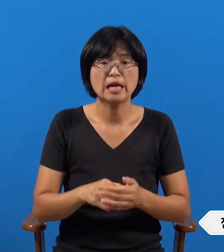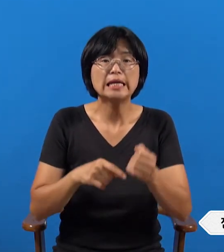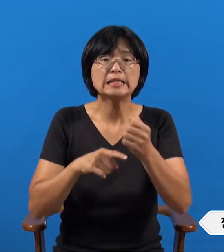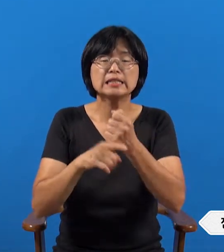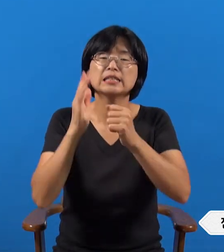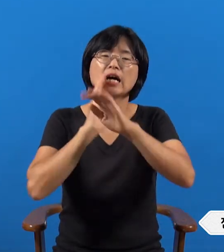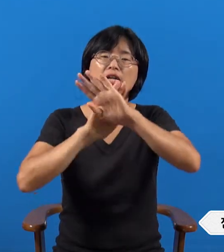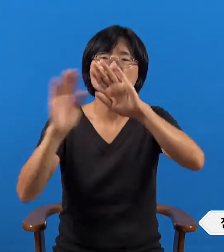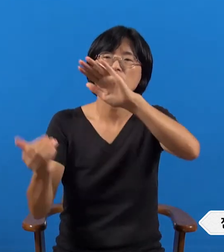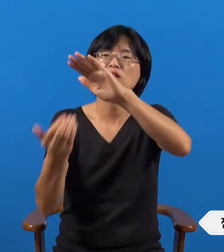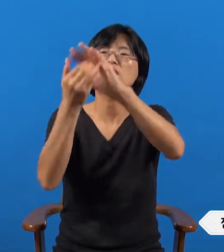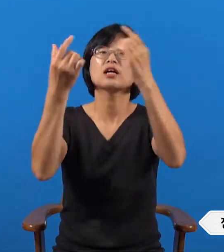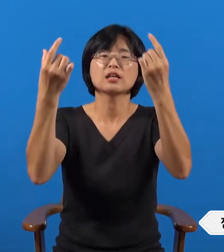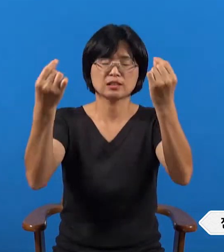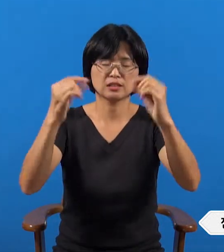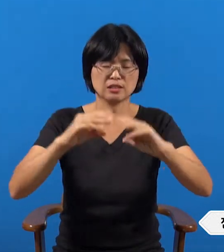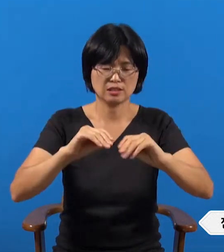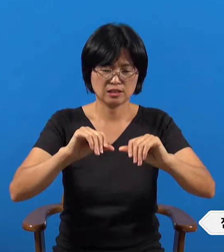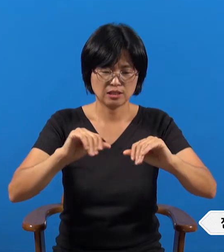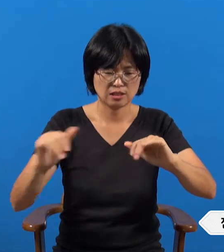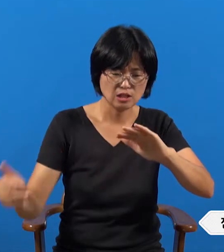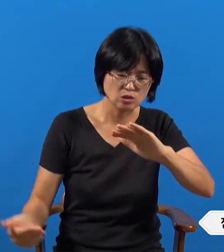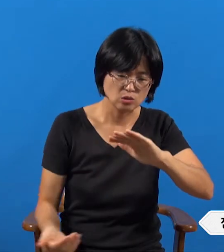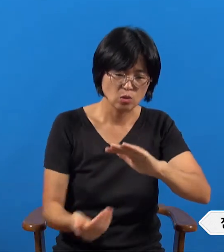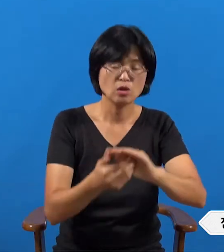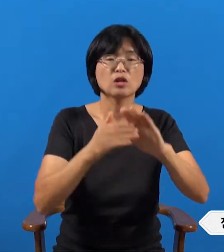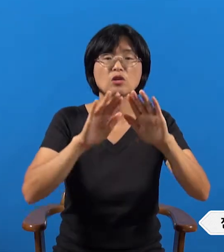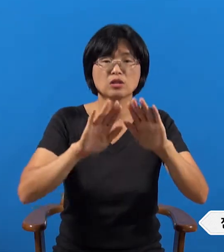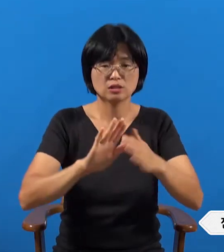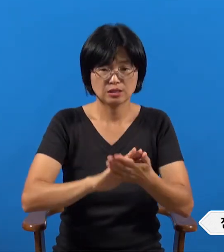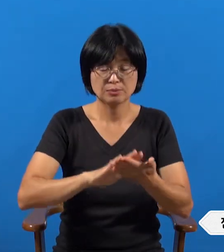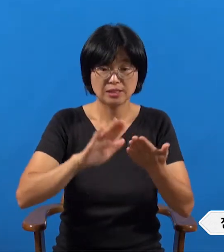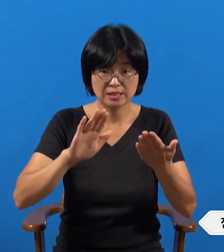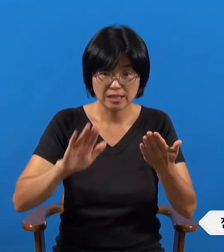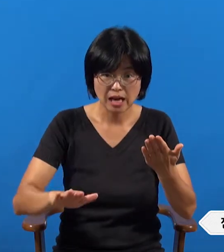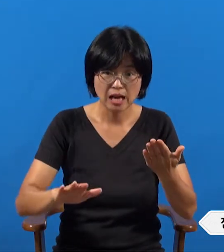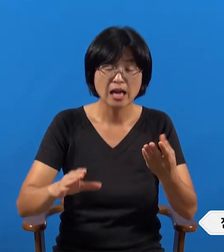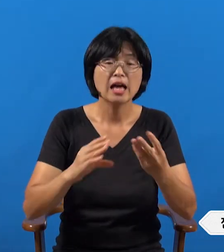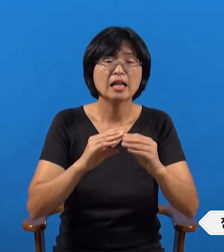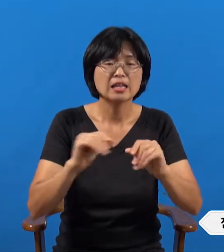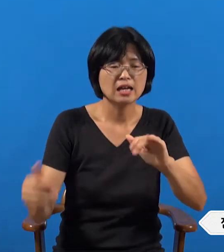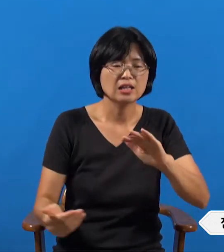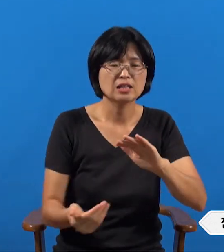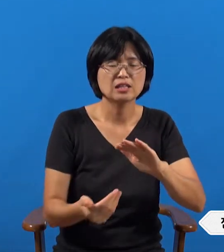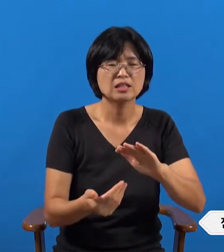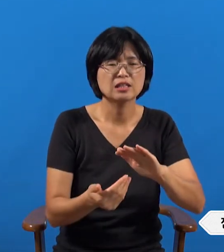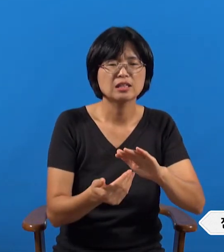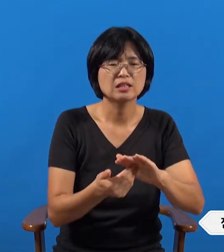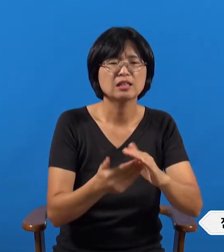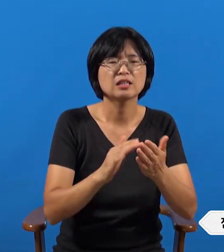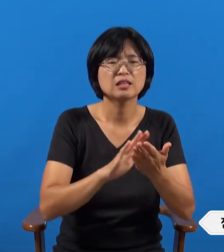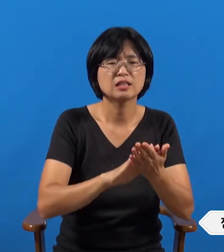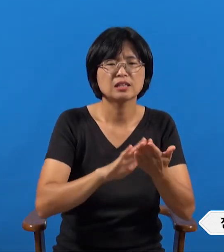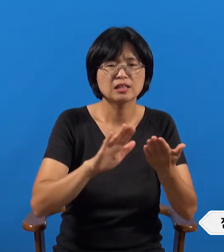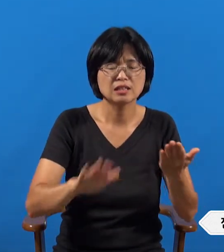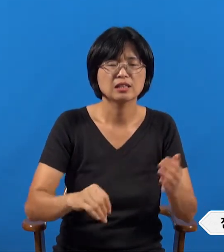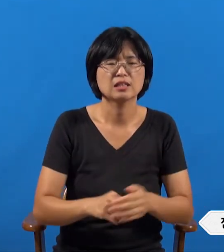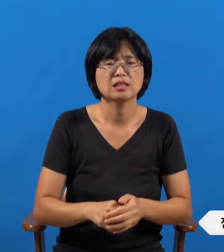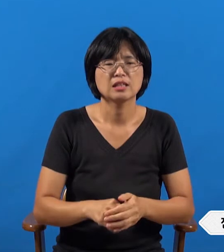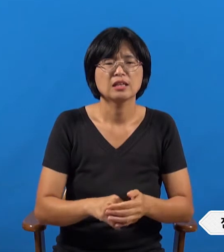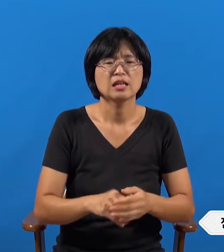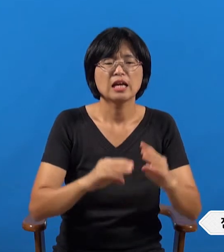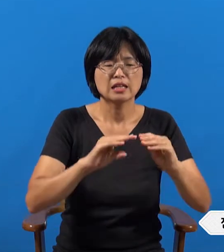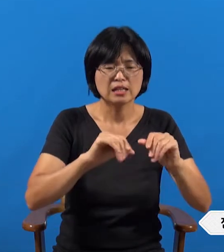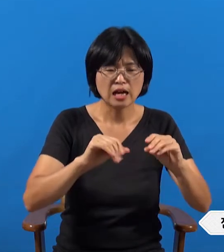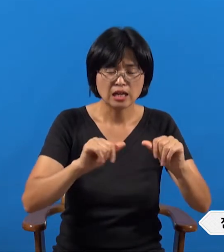주기도문 때 뜻이 하늘에서 이루어진 것처럼 땅에서도 이루어집니다. 땅에서 이루어지리다 해야 되는데